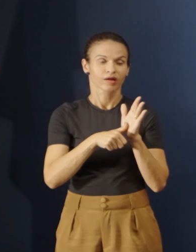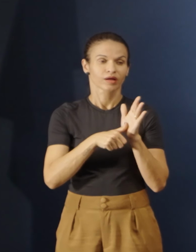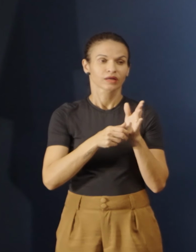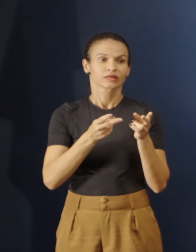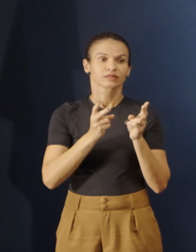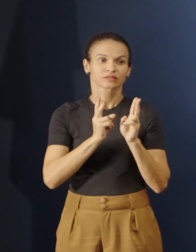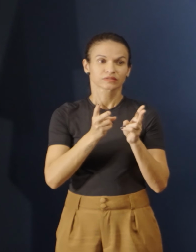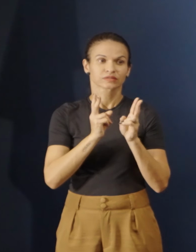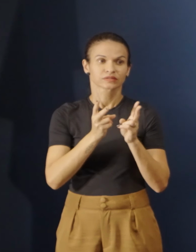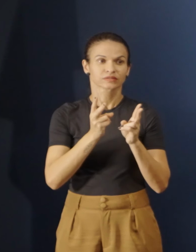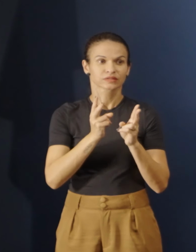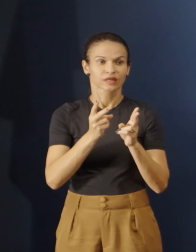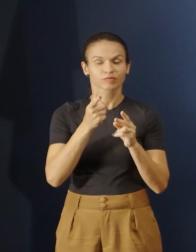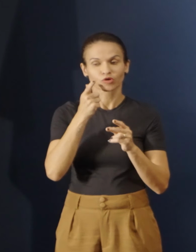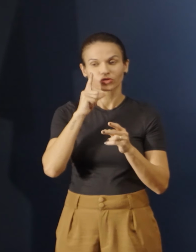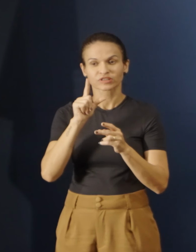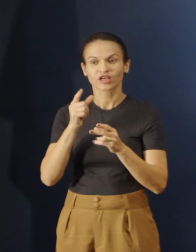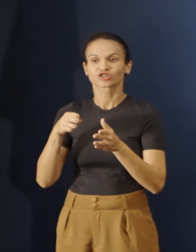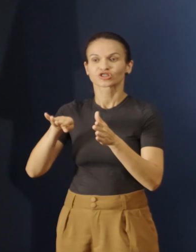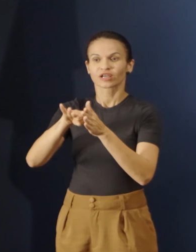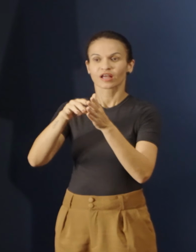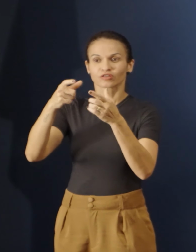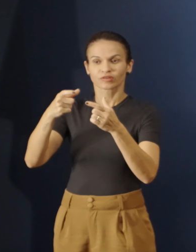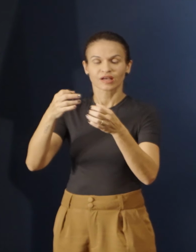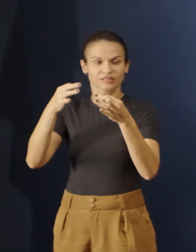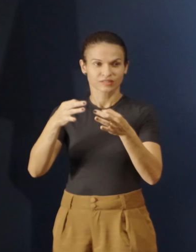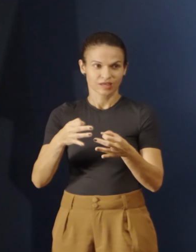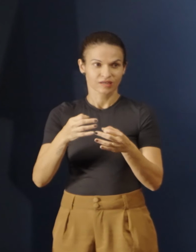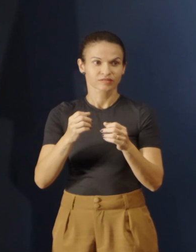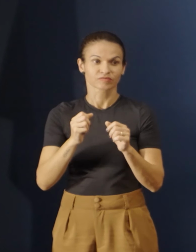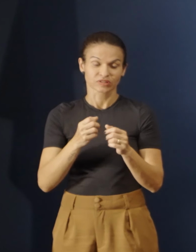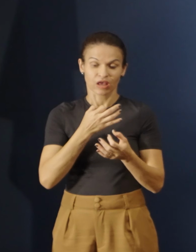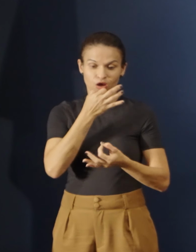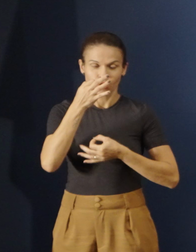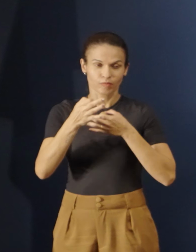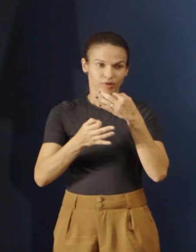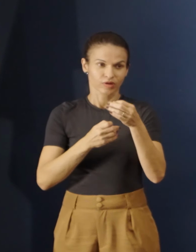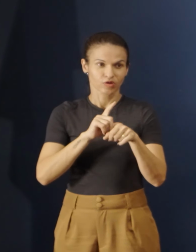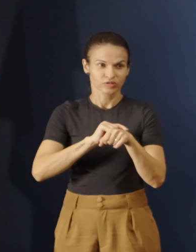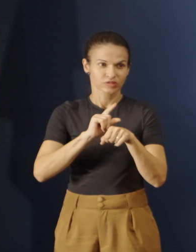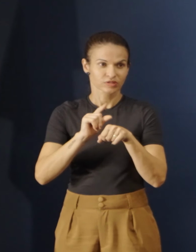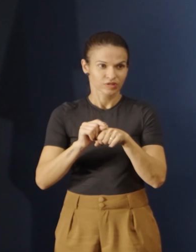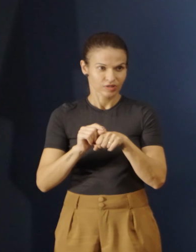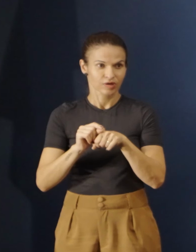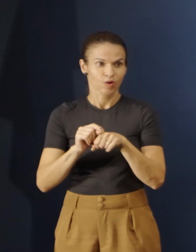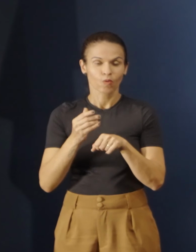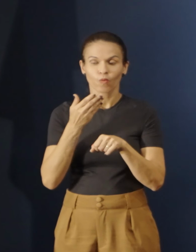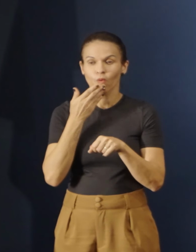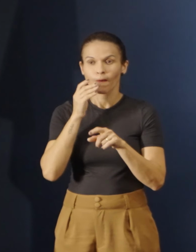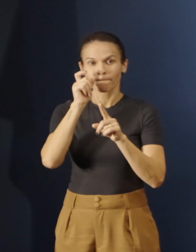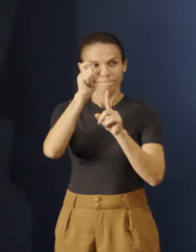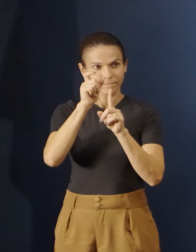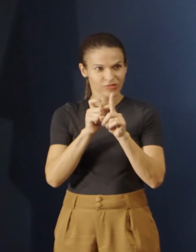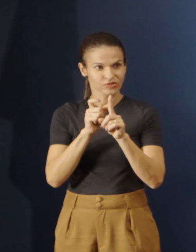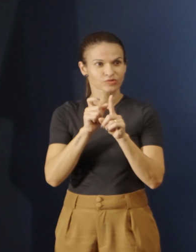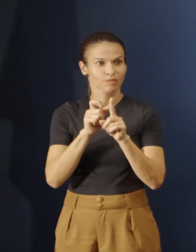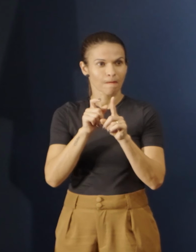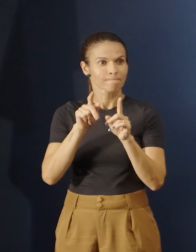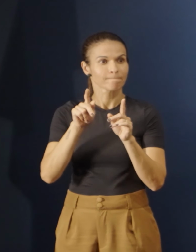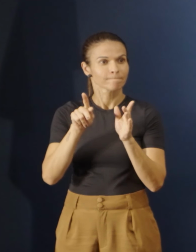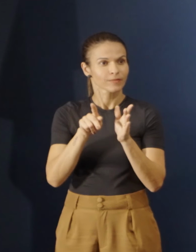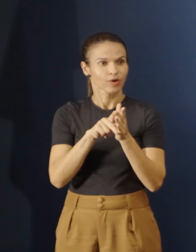sempre chega ao seu destino. Eu acho que talvez você comente isso nesse artigo que fala sobre, afinal, a quem pertence a carta. Mas eu gostaria